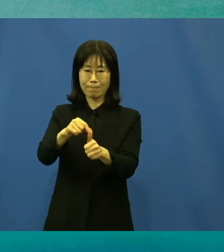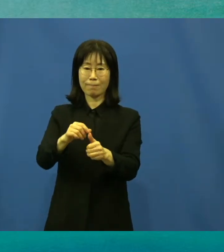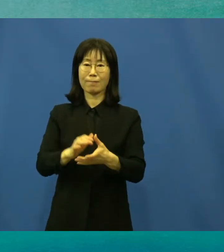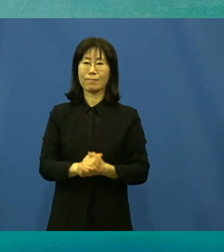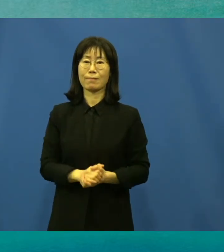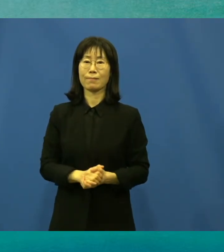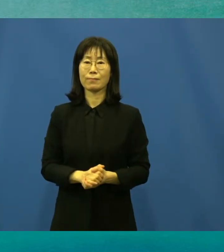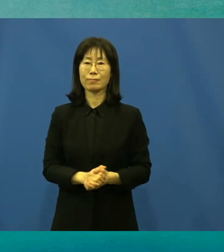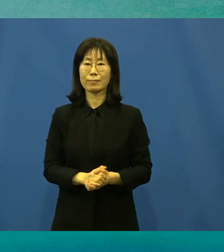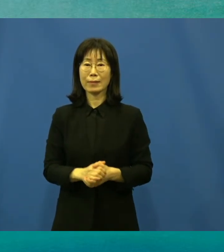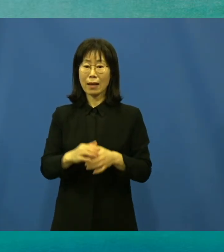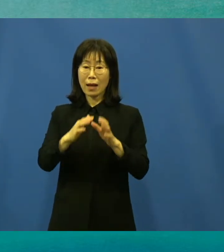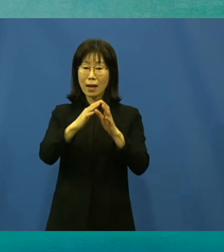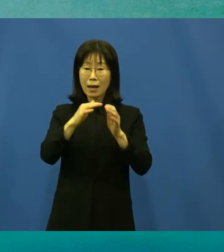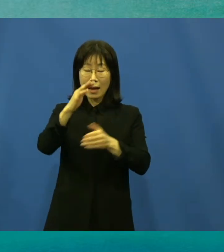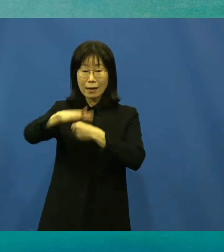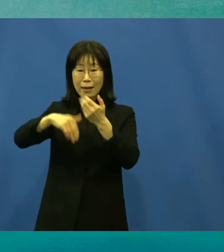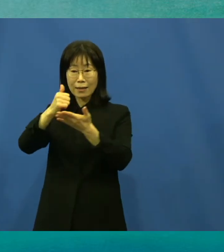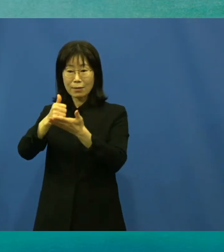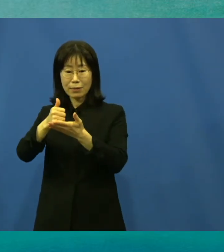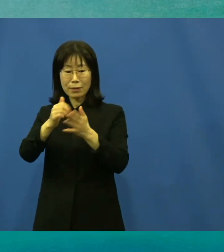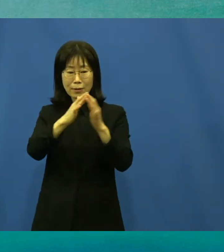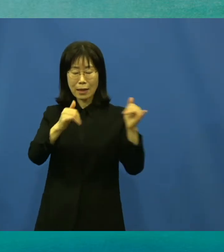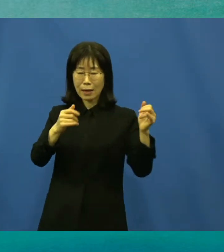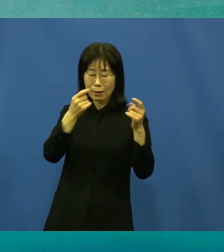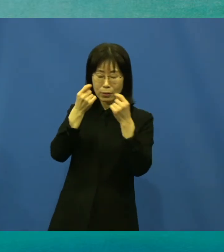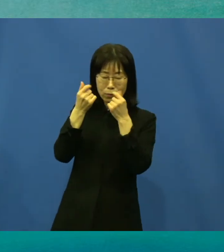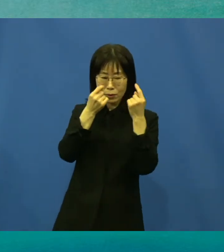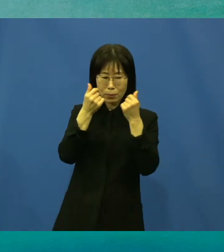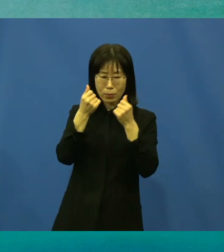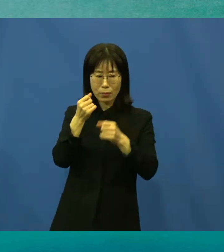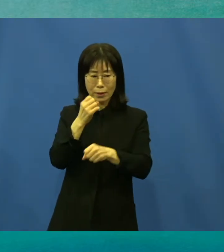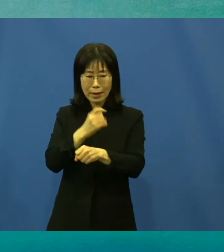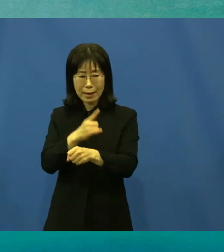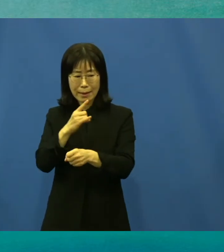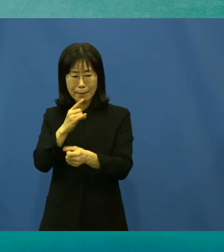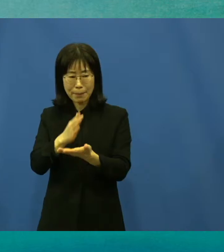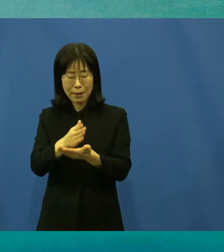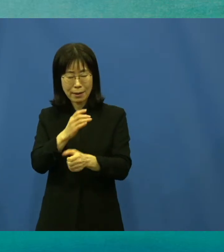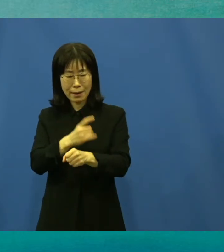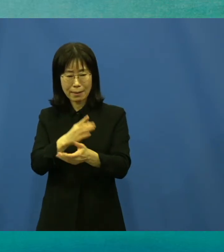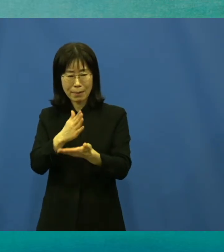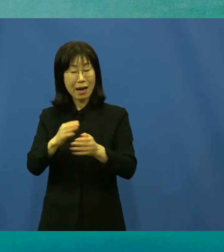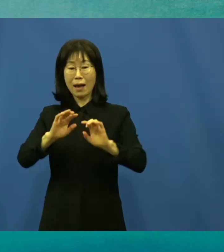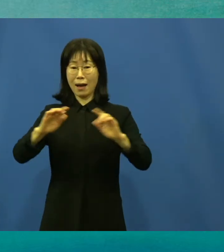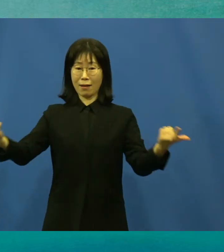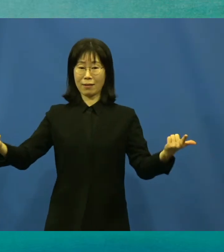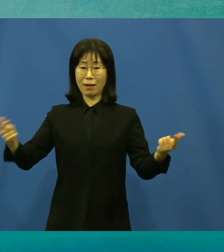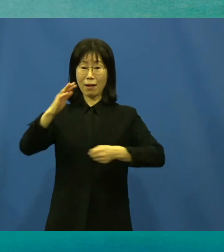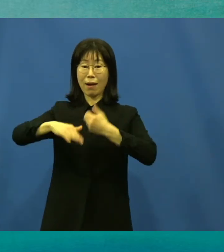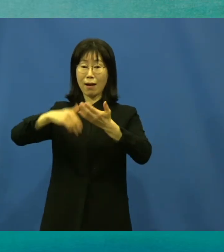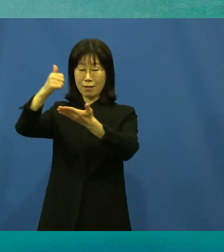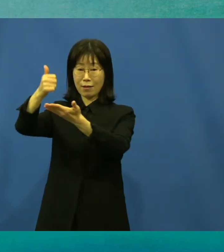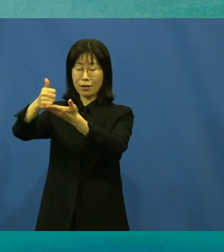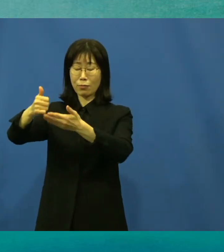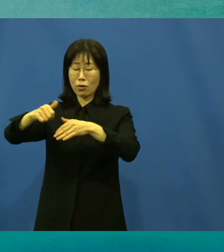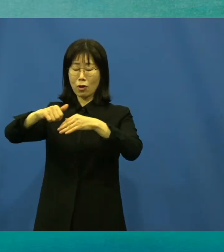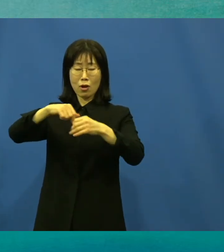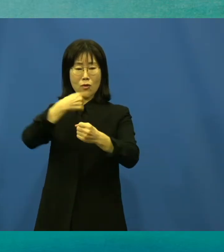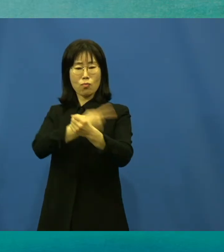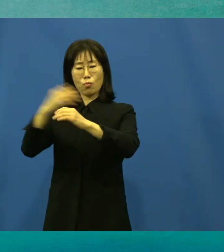사람 눈치 보고 행동하시는 분이 아닙니다. 요나보다 성격 좋고 요나보다 실력 있고 요나보다 모든 걸 갖춘 사람